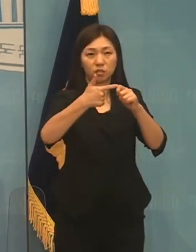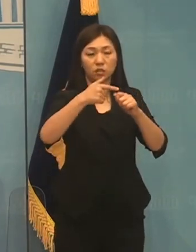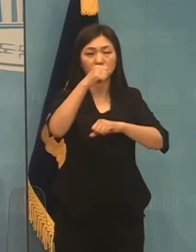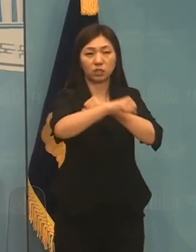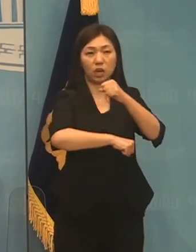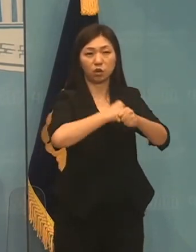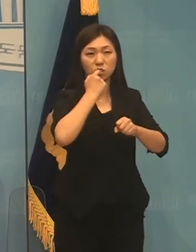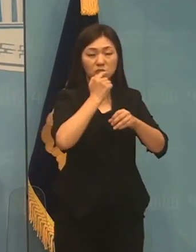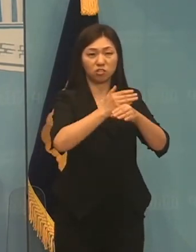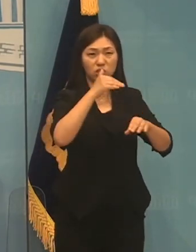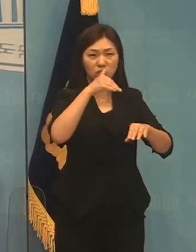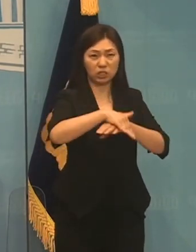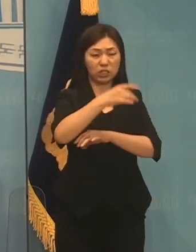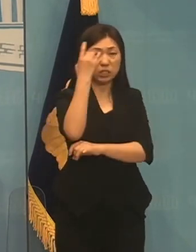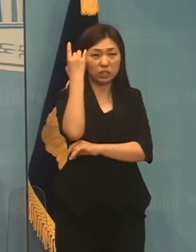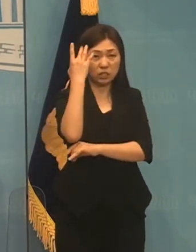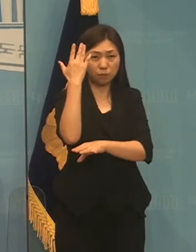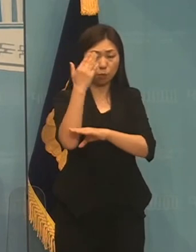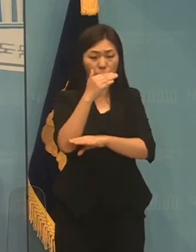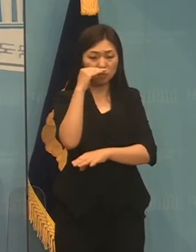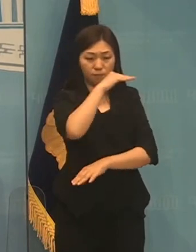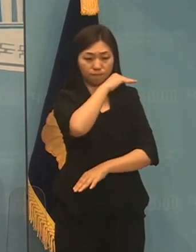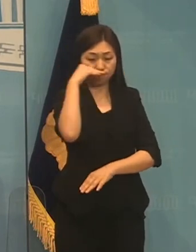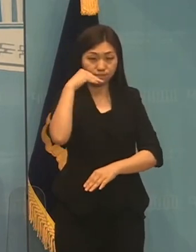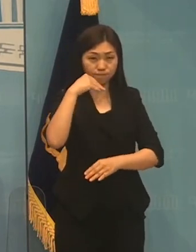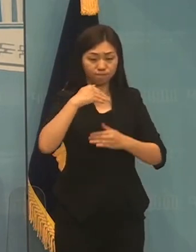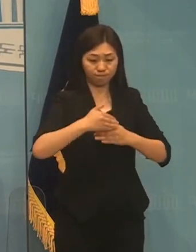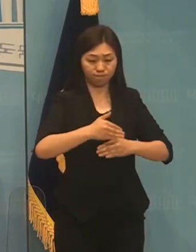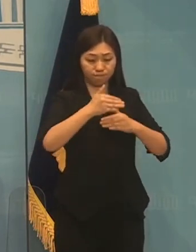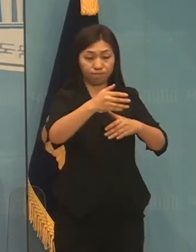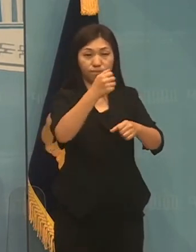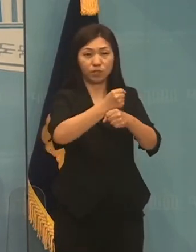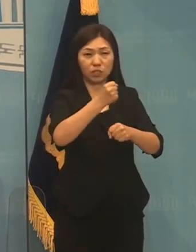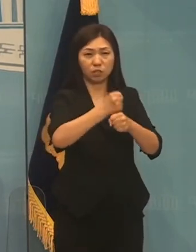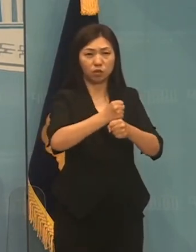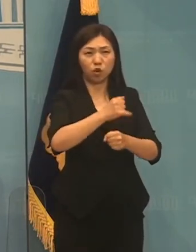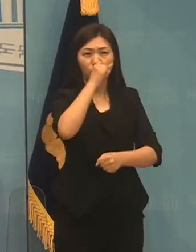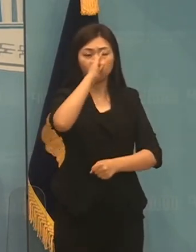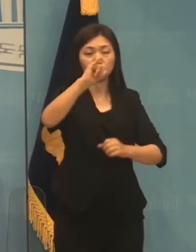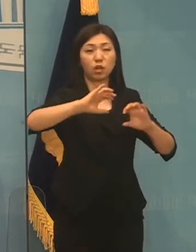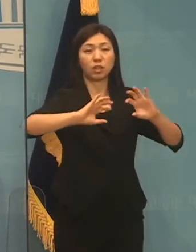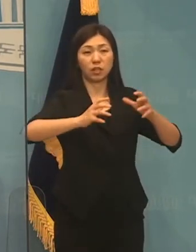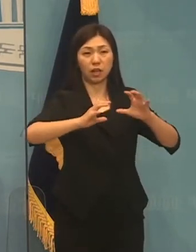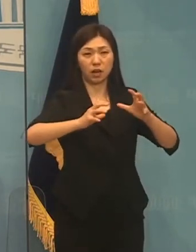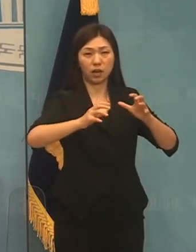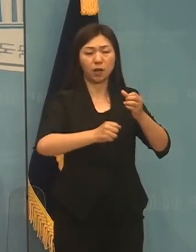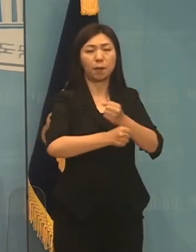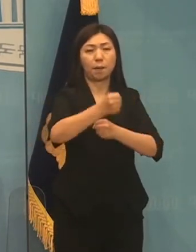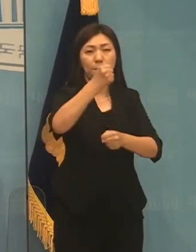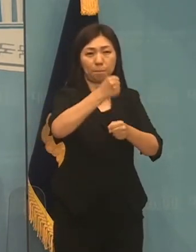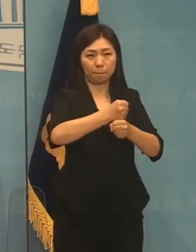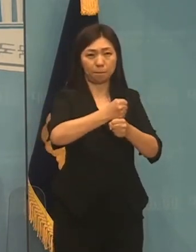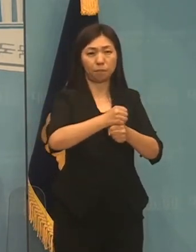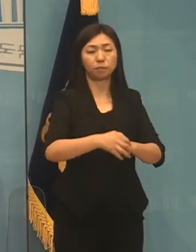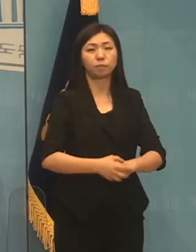자유민주적 기본질서를 확립하여 위대한 대한민국을 재건하겠습니다.